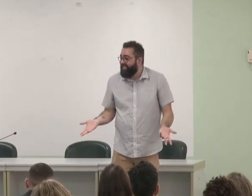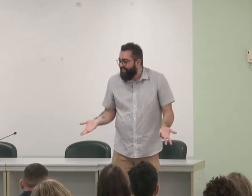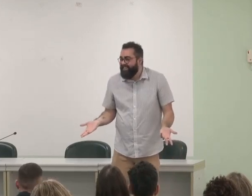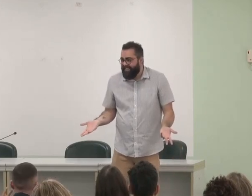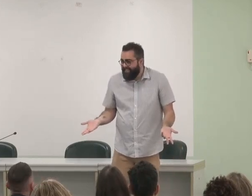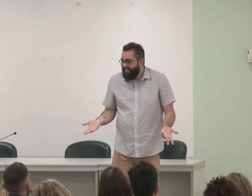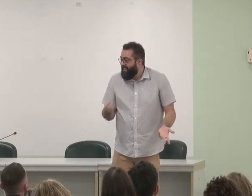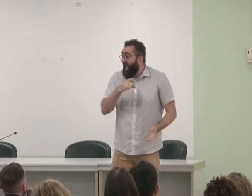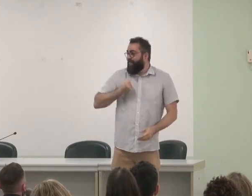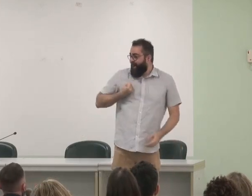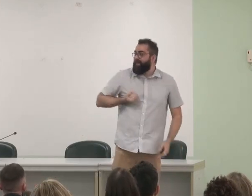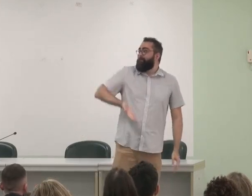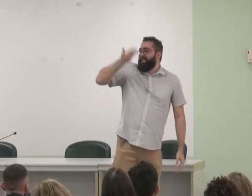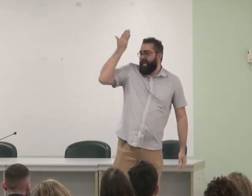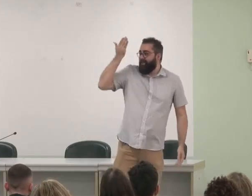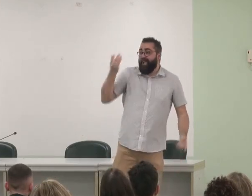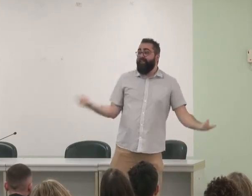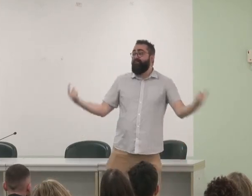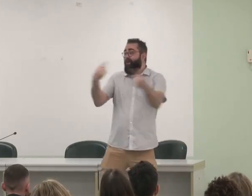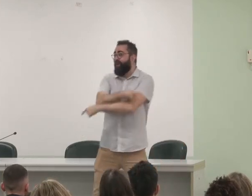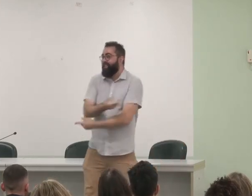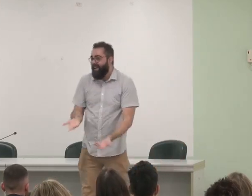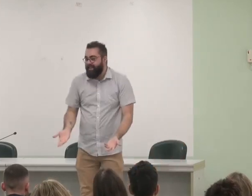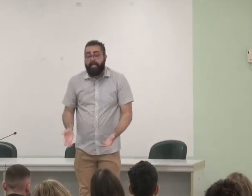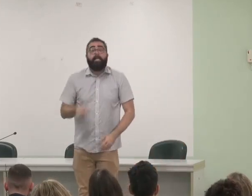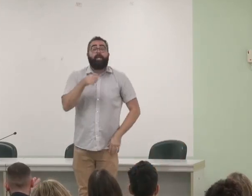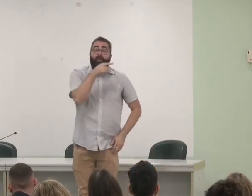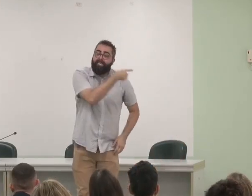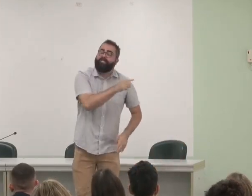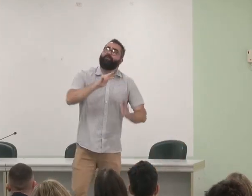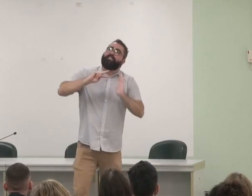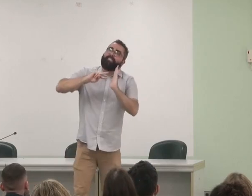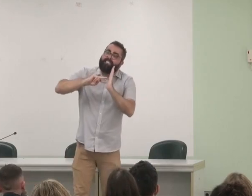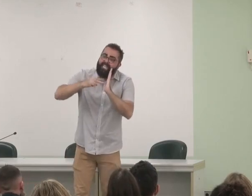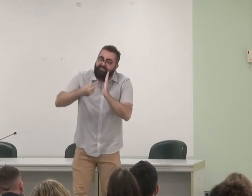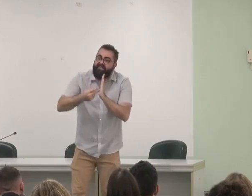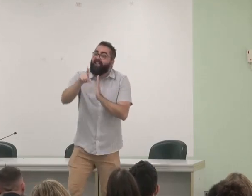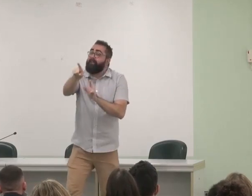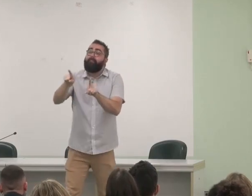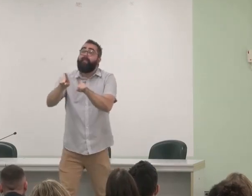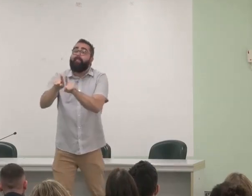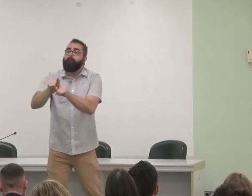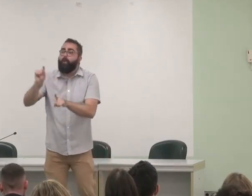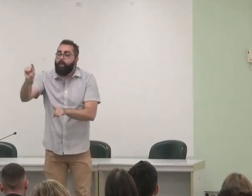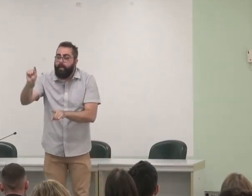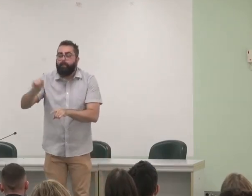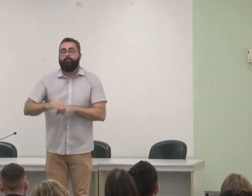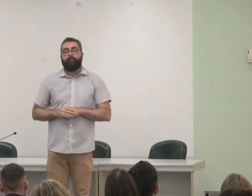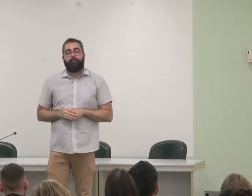icônica, assim ela seria percebida, né? Mas o que acabou acontecendo é o contrário disso.